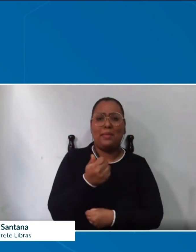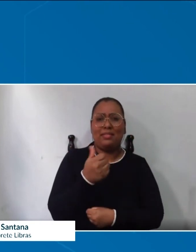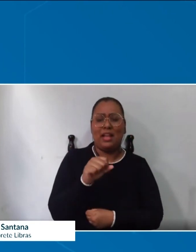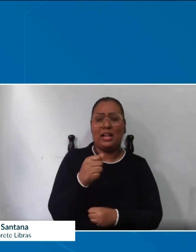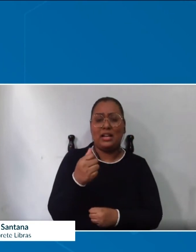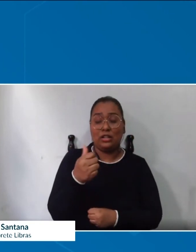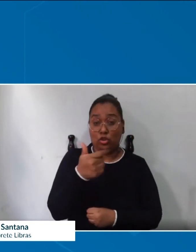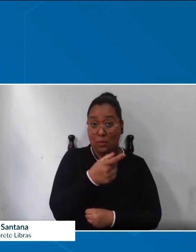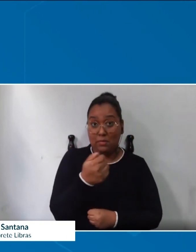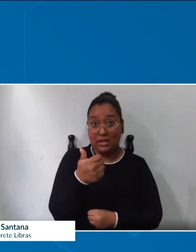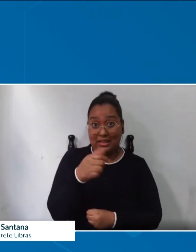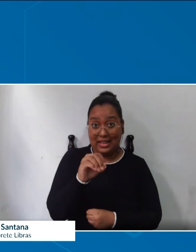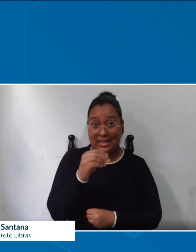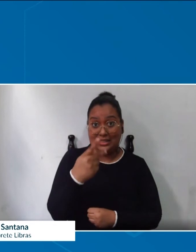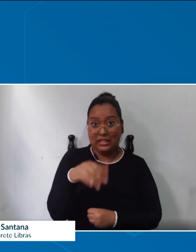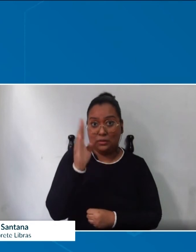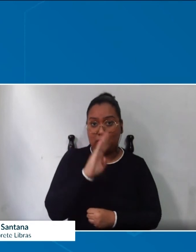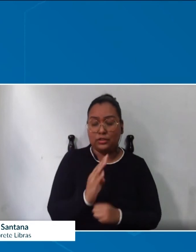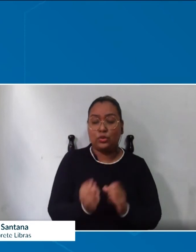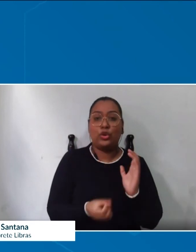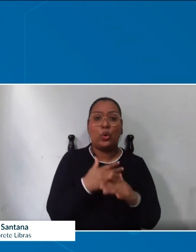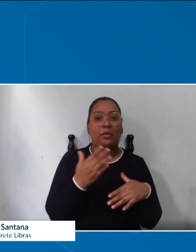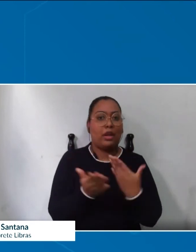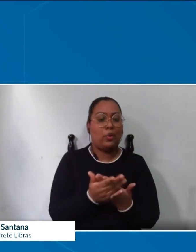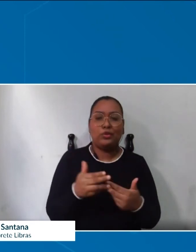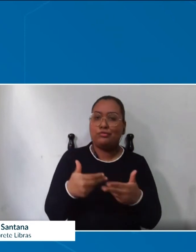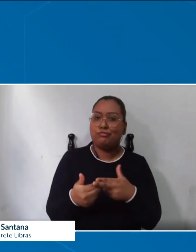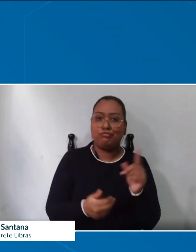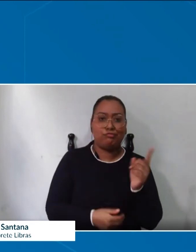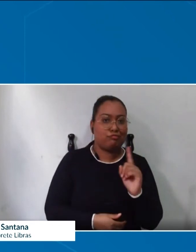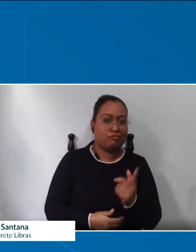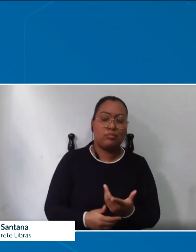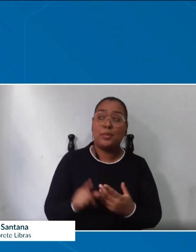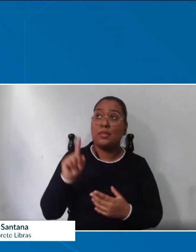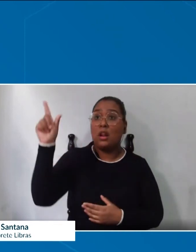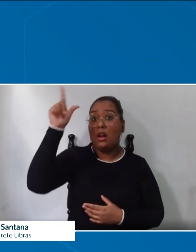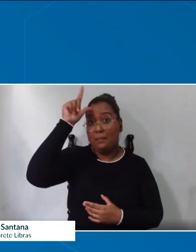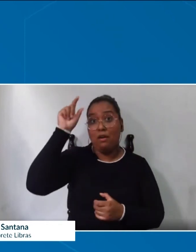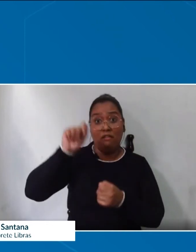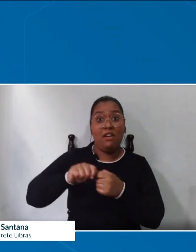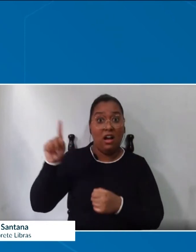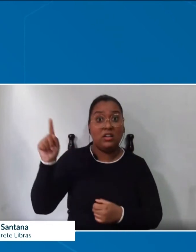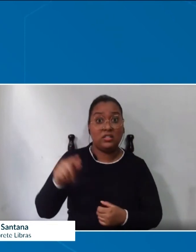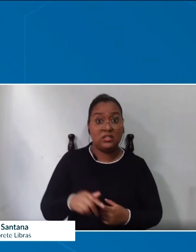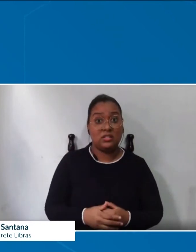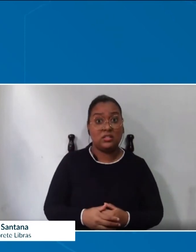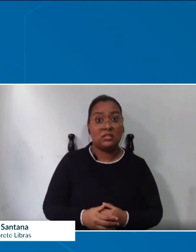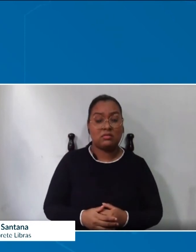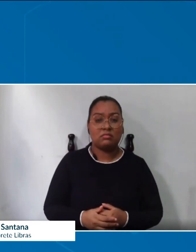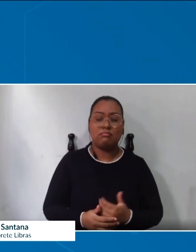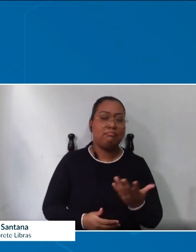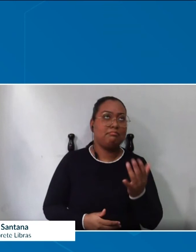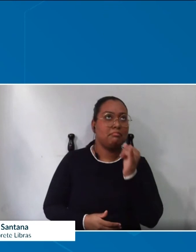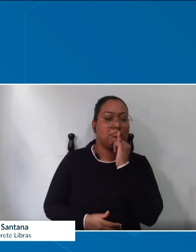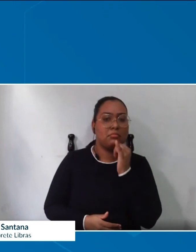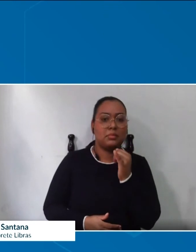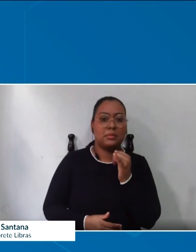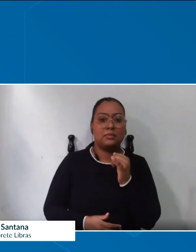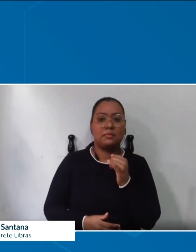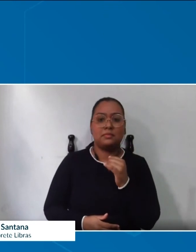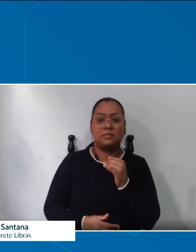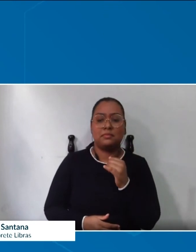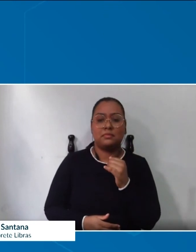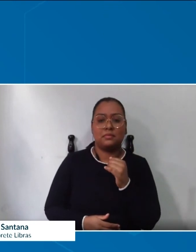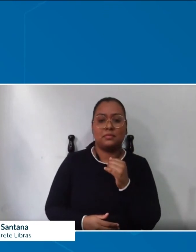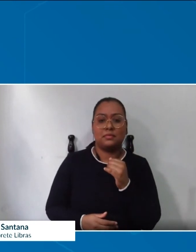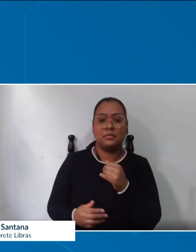Brasil e até hoje não está em prática, infelizmente. Os alemães fazem isso. Você quer retornar isso para